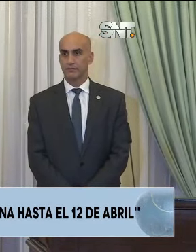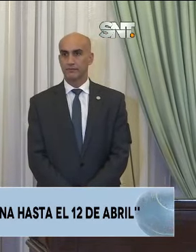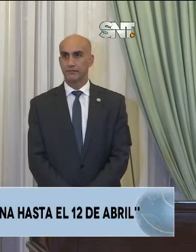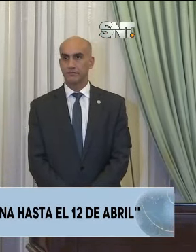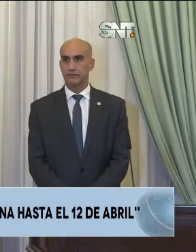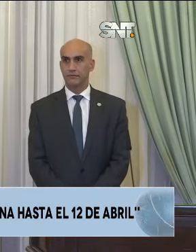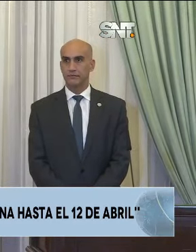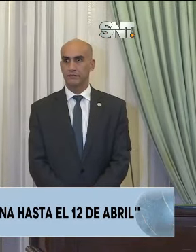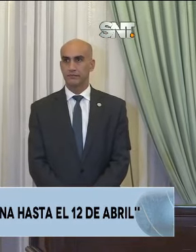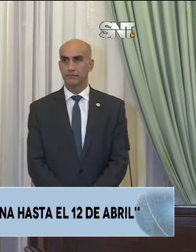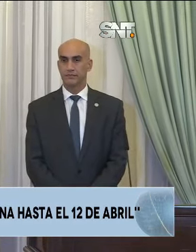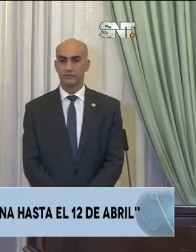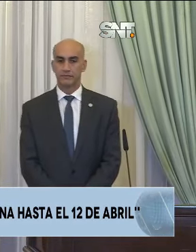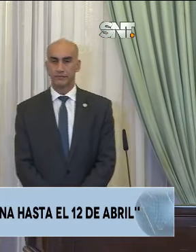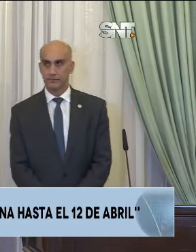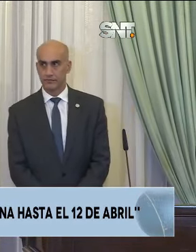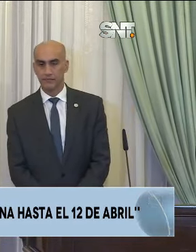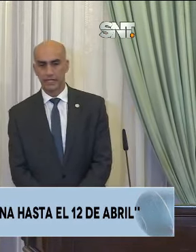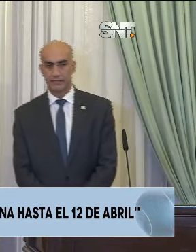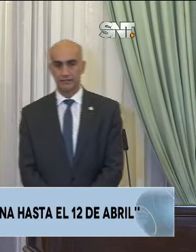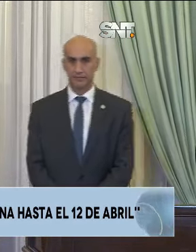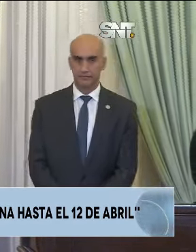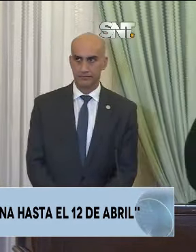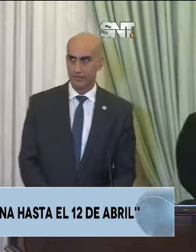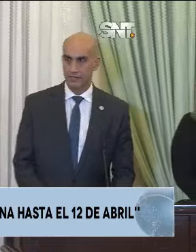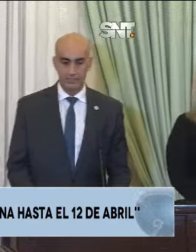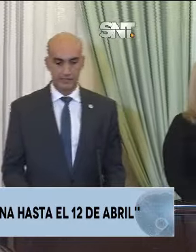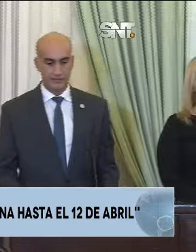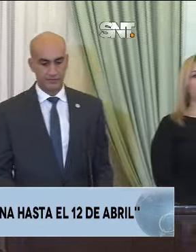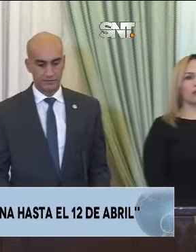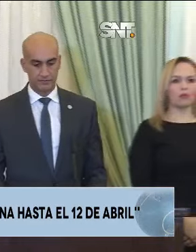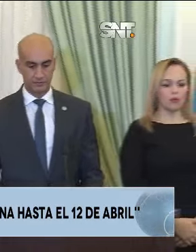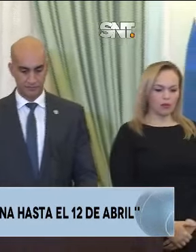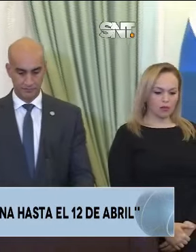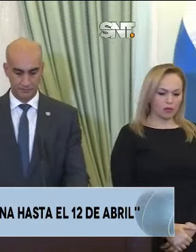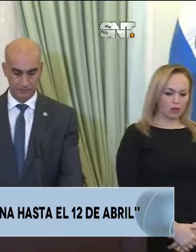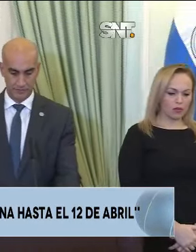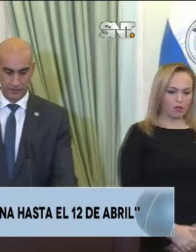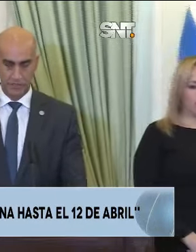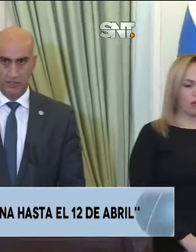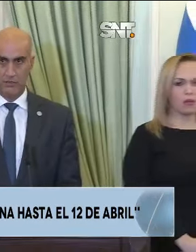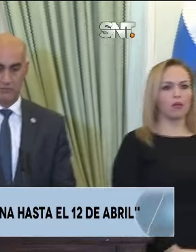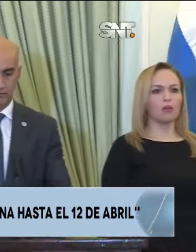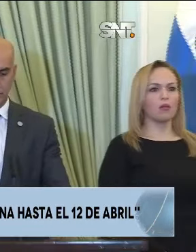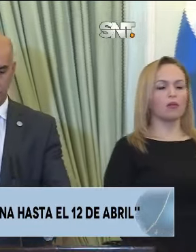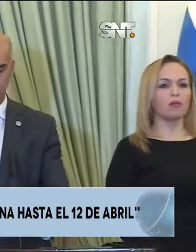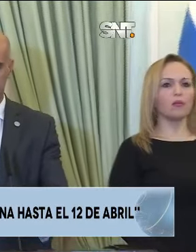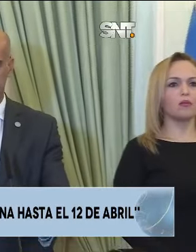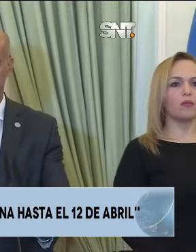harán directamente mención a cuáles son las medidas específicas restrictivas. Habla el ministro Mazzolini.